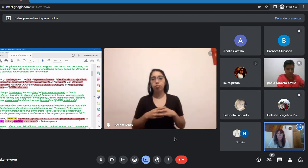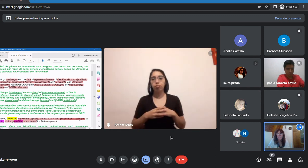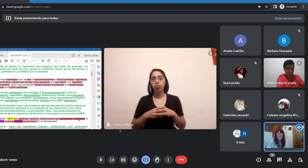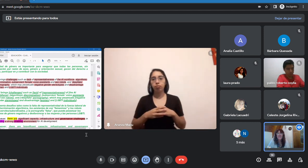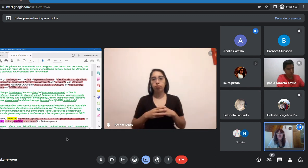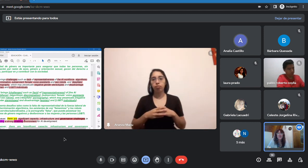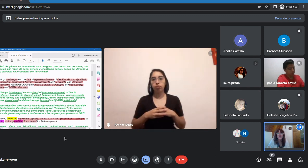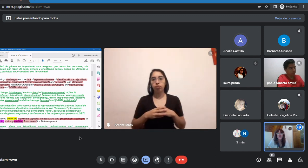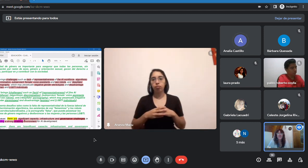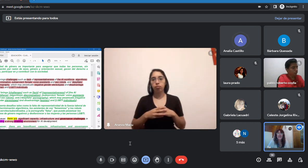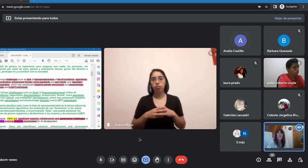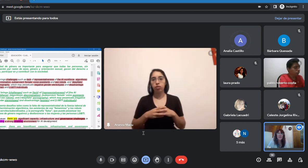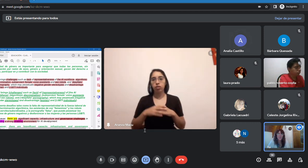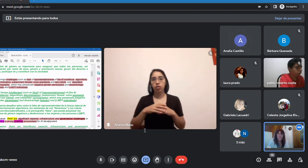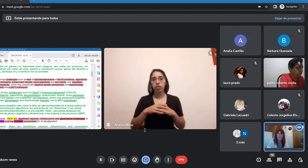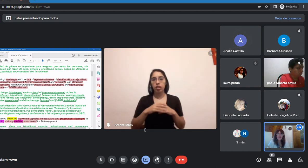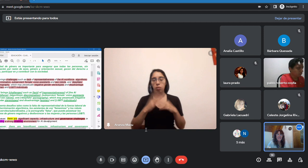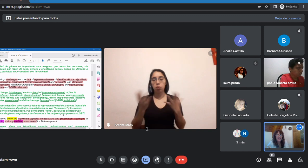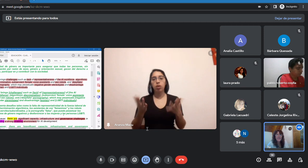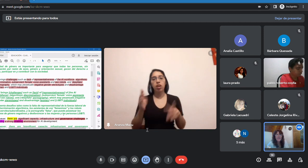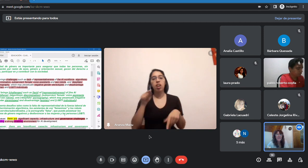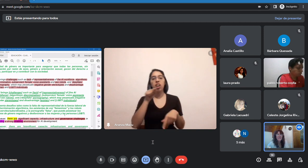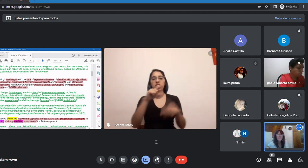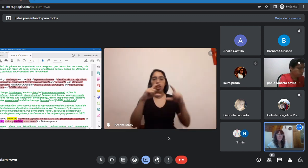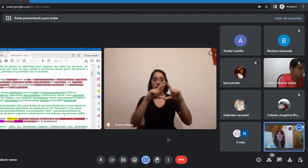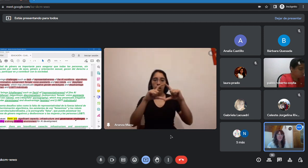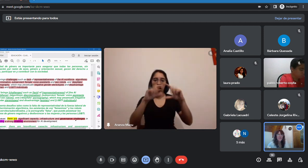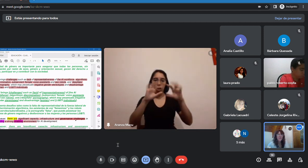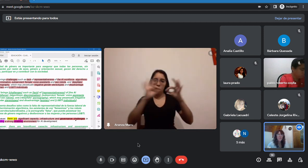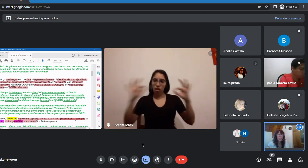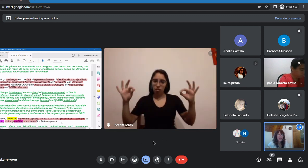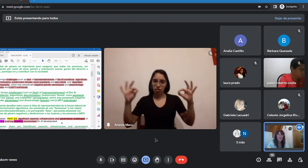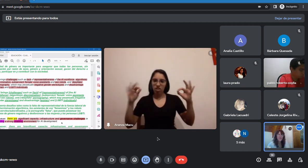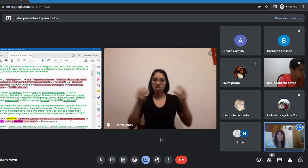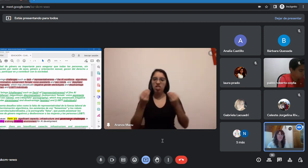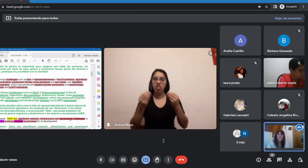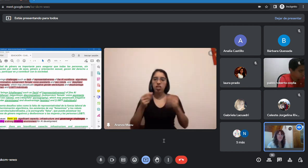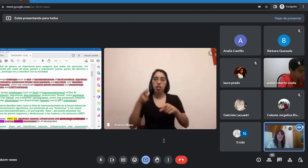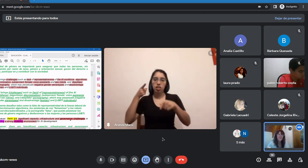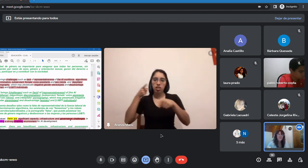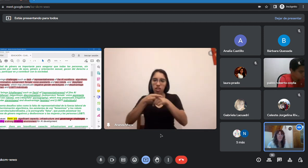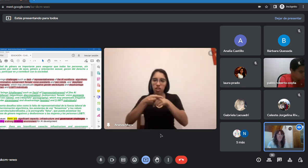Porque son desafíos significativos, ¿sí? En todo esto.